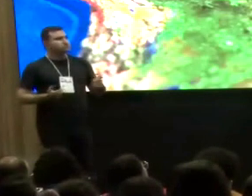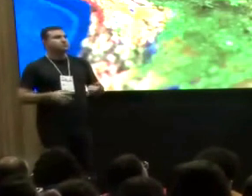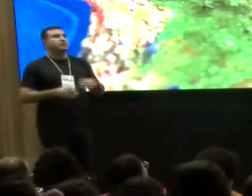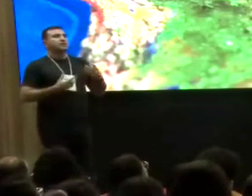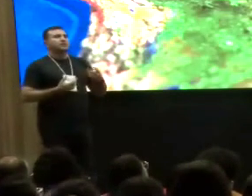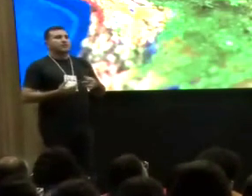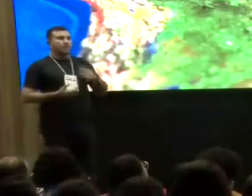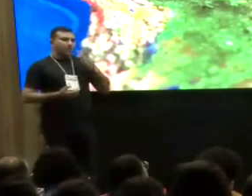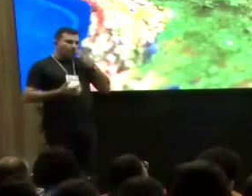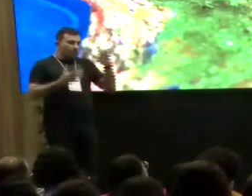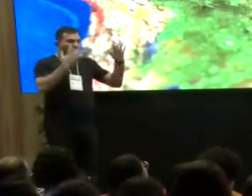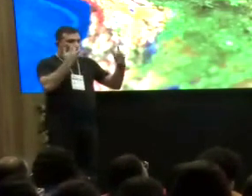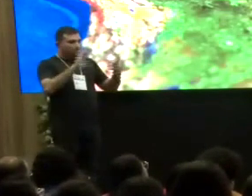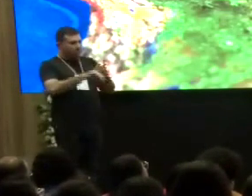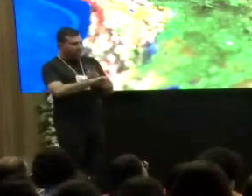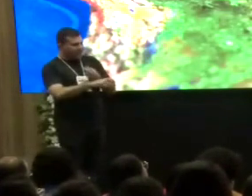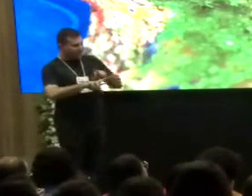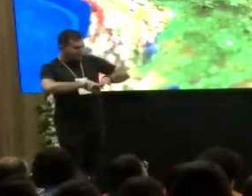minérios do planeta.